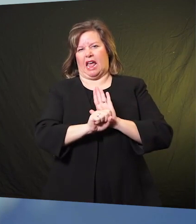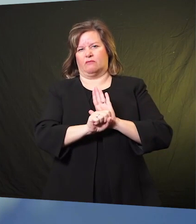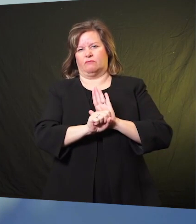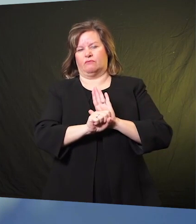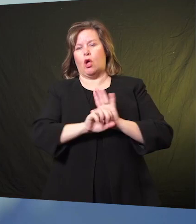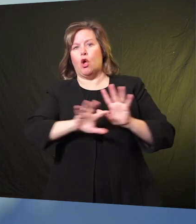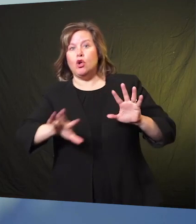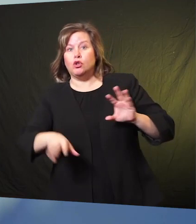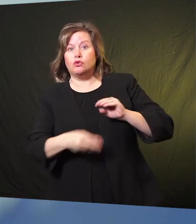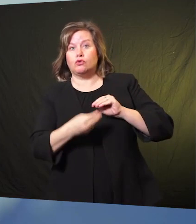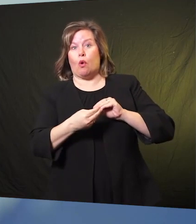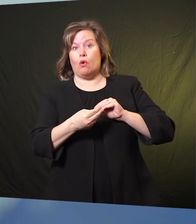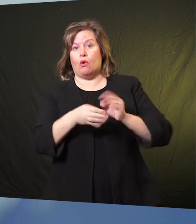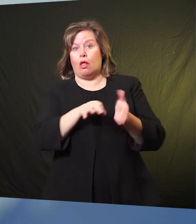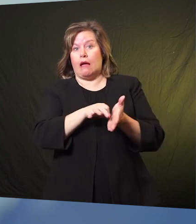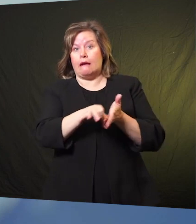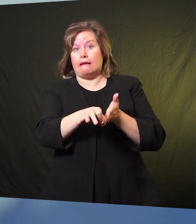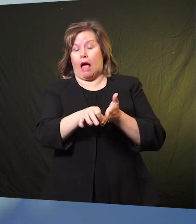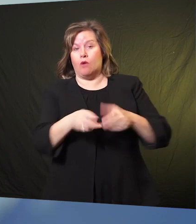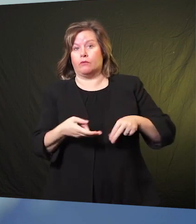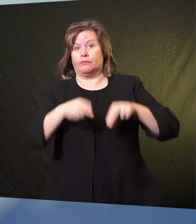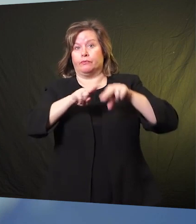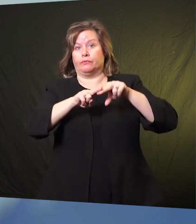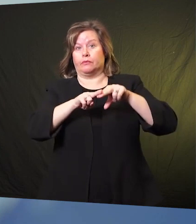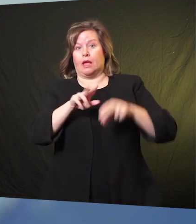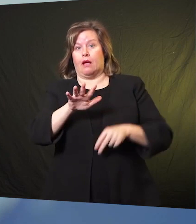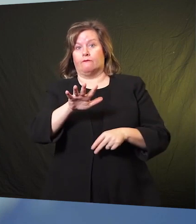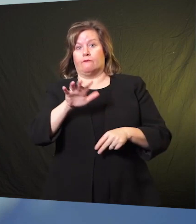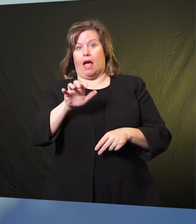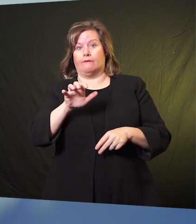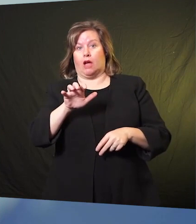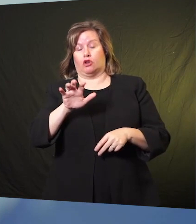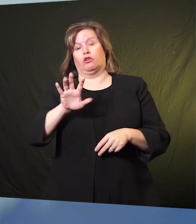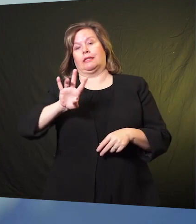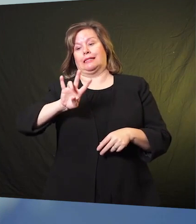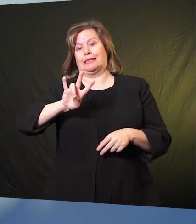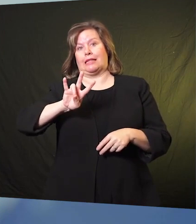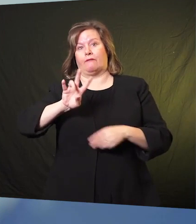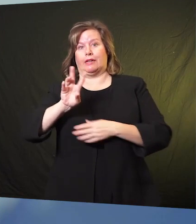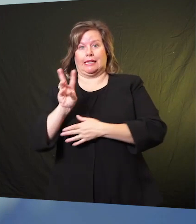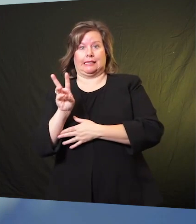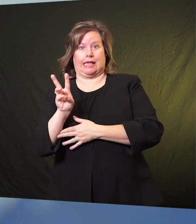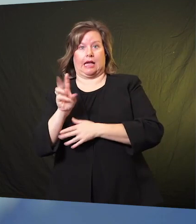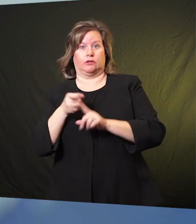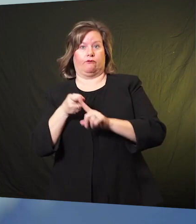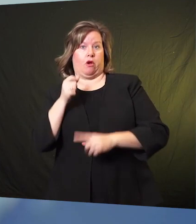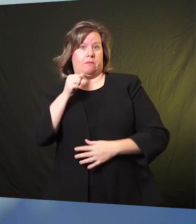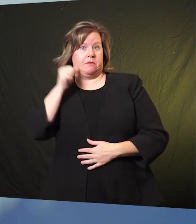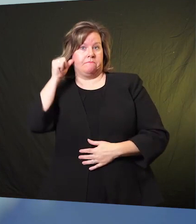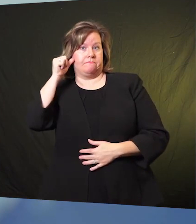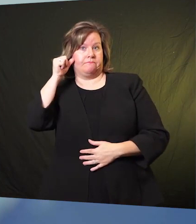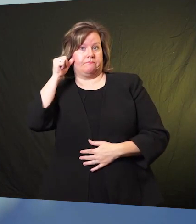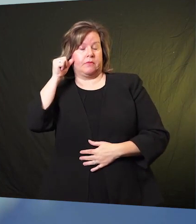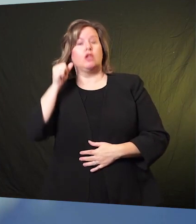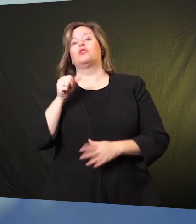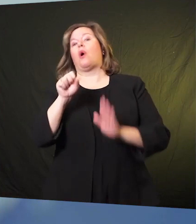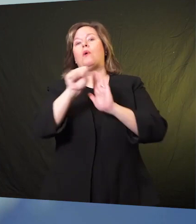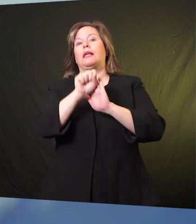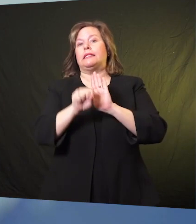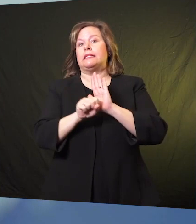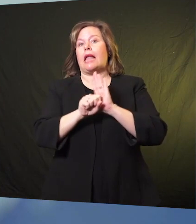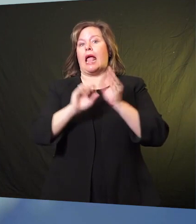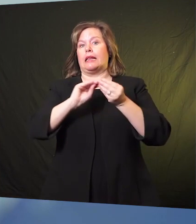es un aumento de 576 con respecto al día anterior por lo que estamos empezando a ver un número